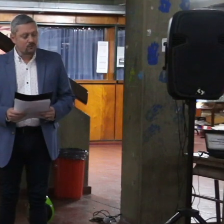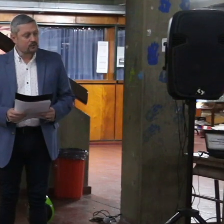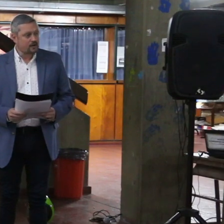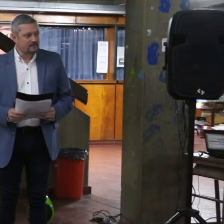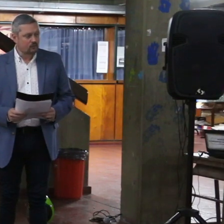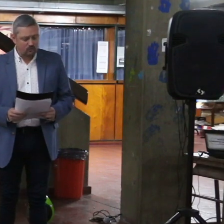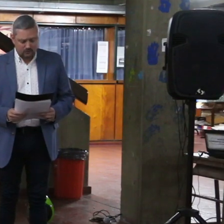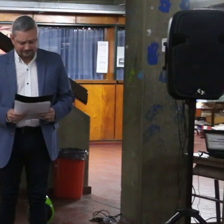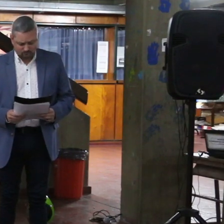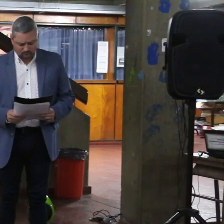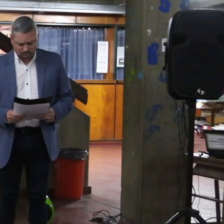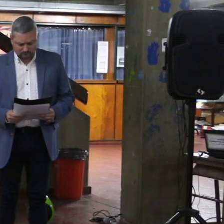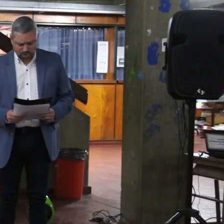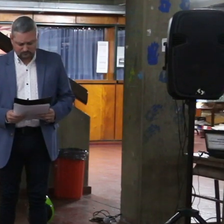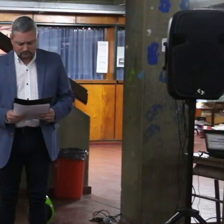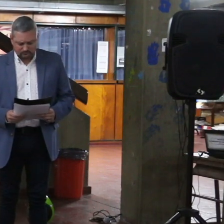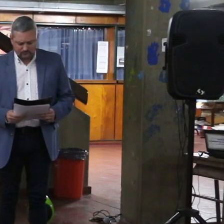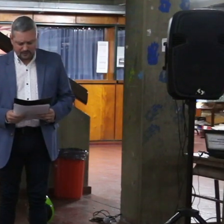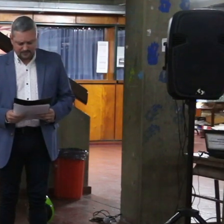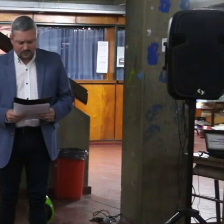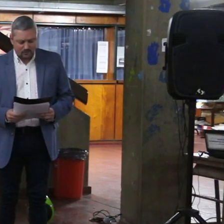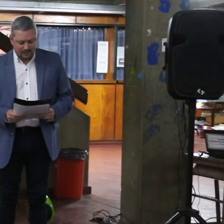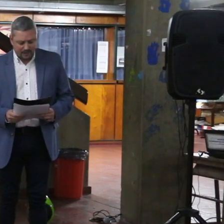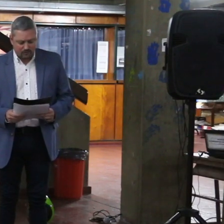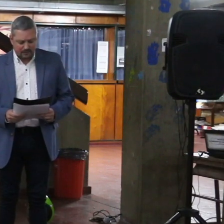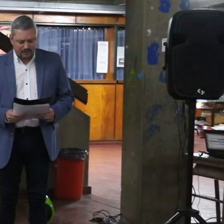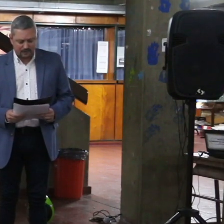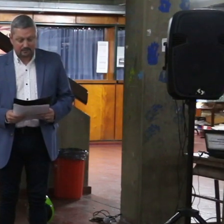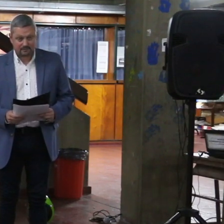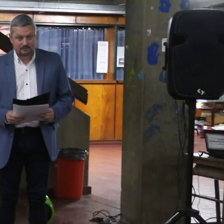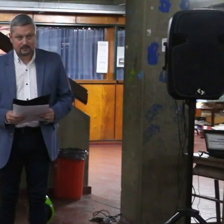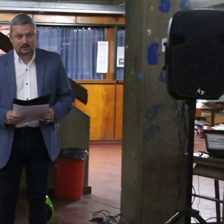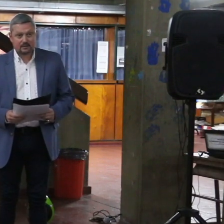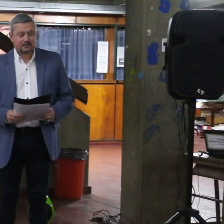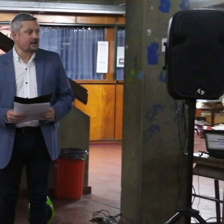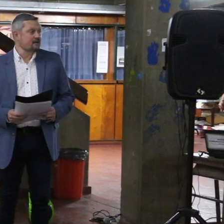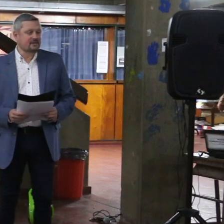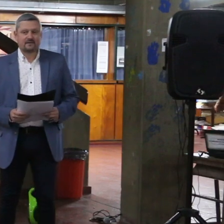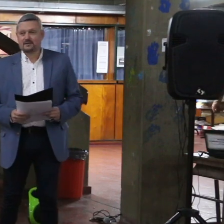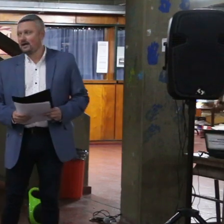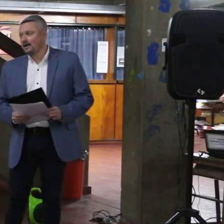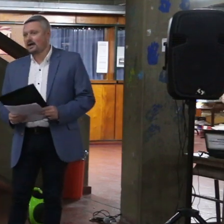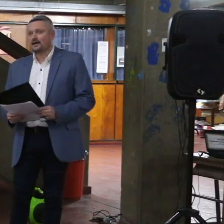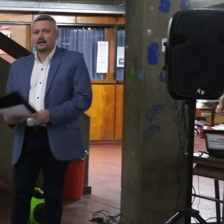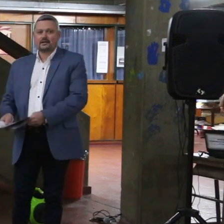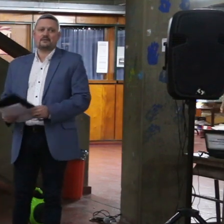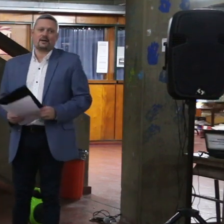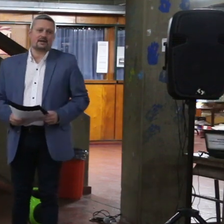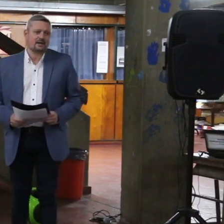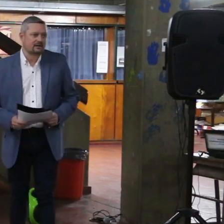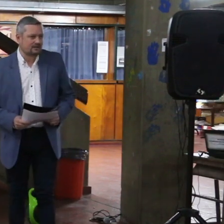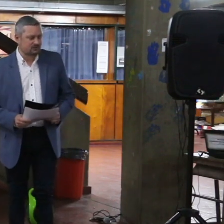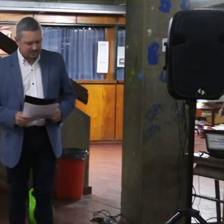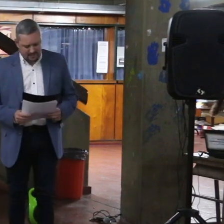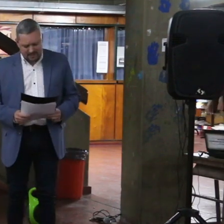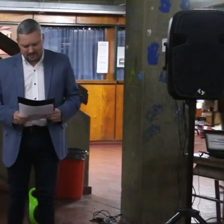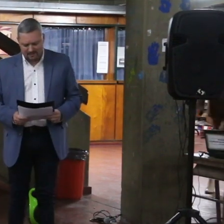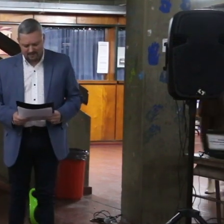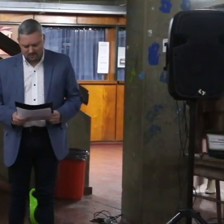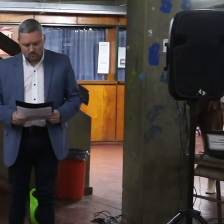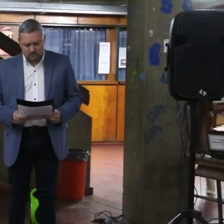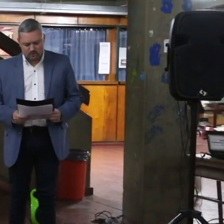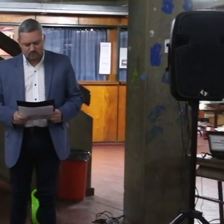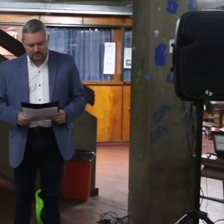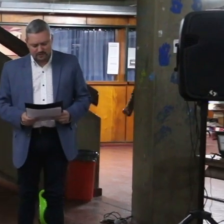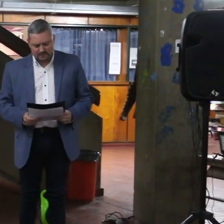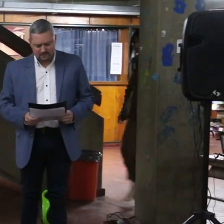nos manda un cordial saludo. Tengo el agrado de tener que presentar a este panel que nos llena